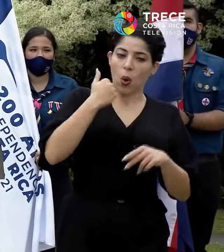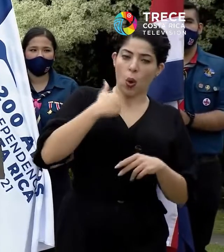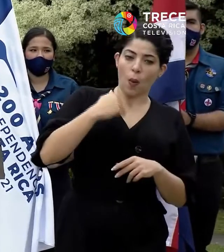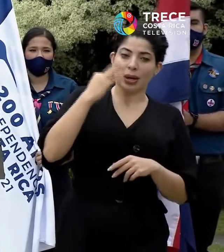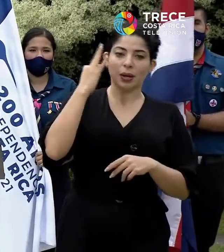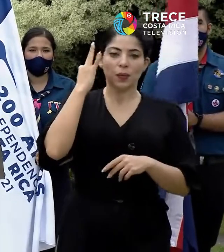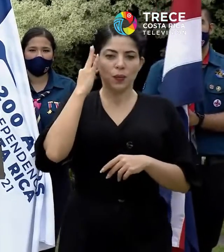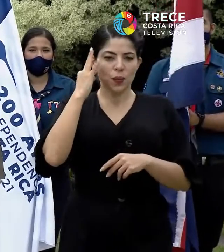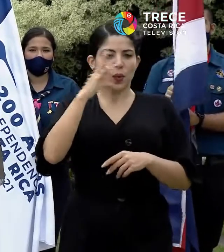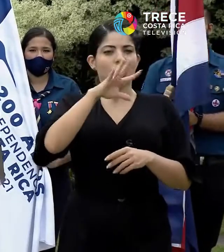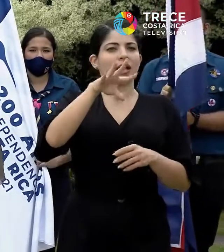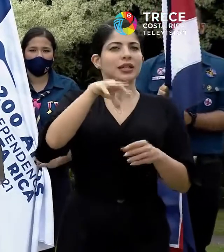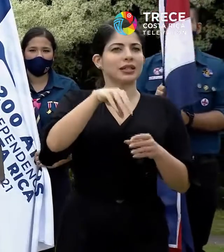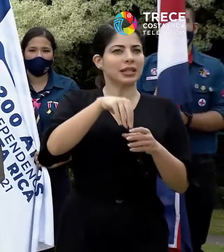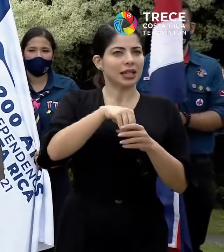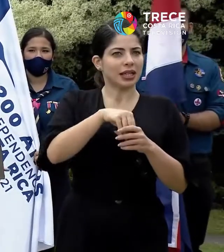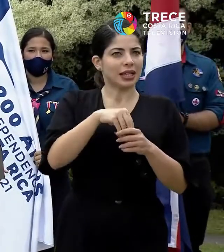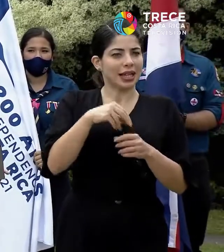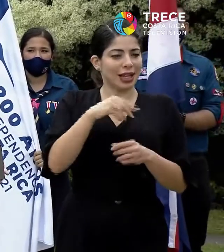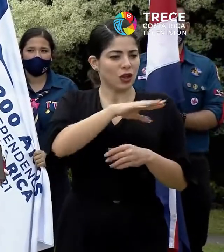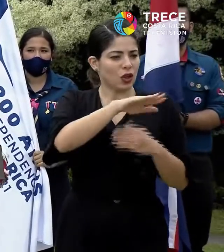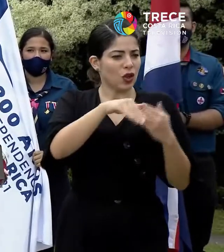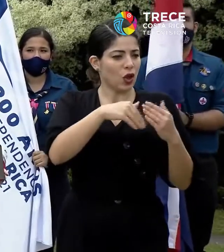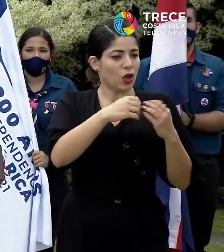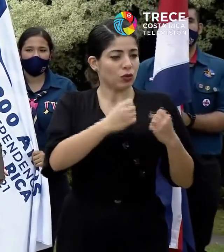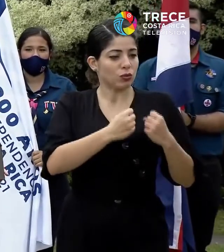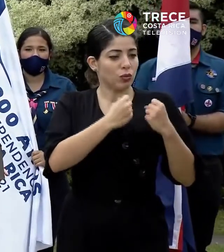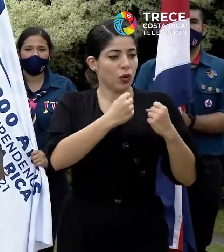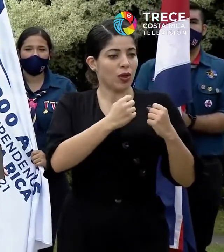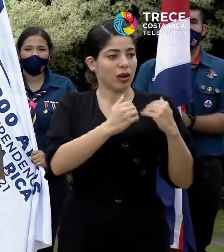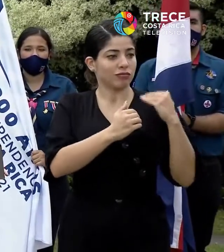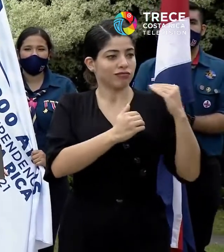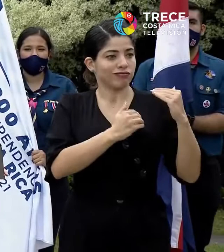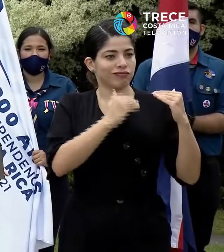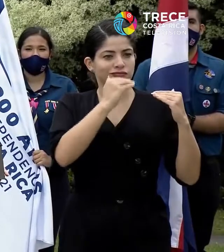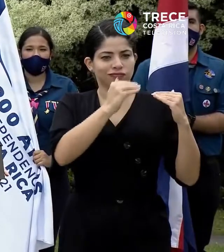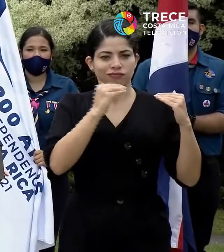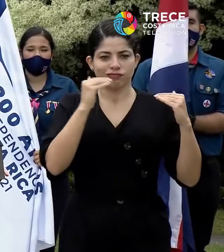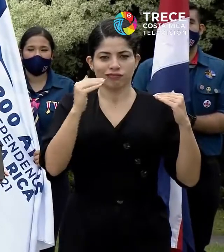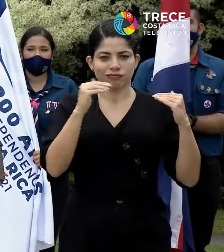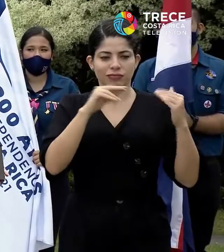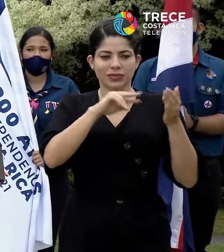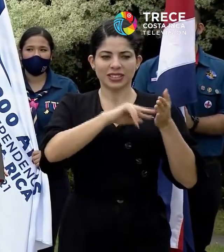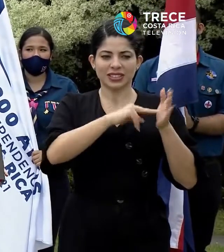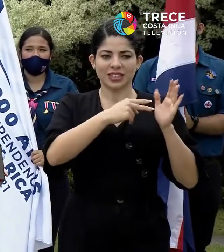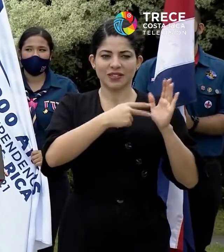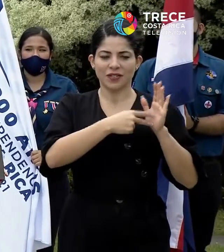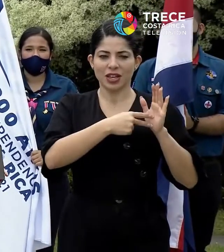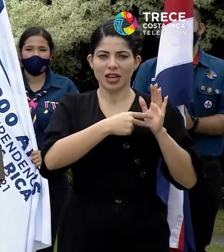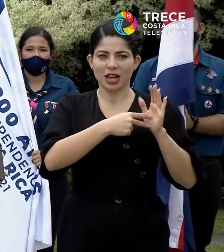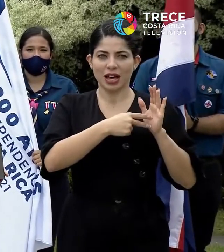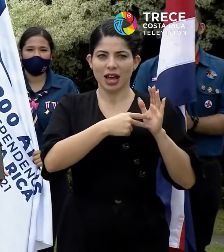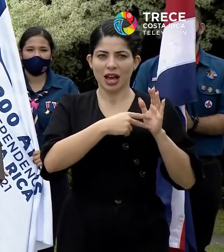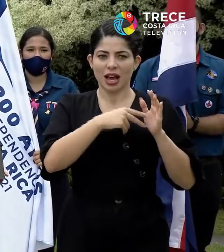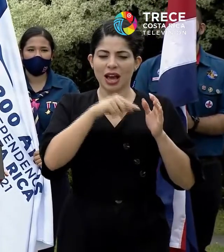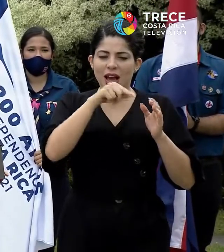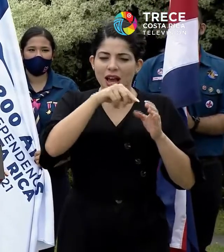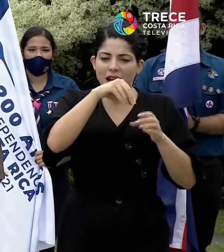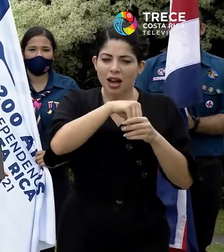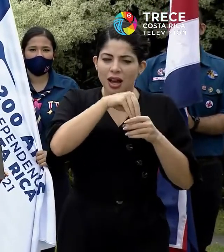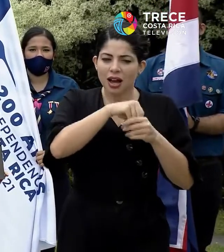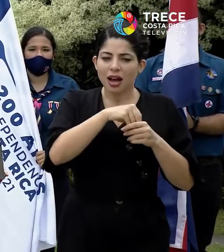integrantes de nuestros supremos poderes, porque eso indica e implica